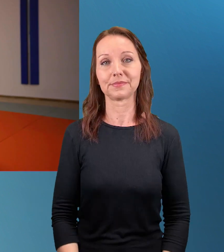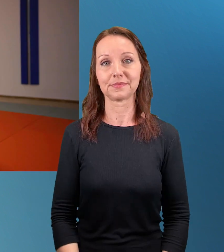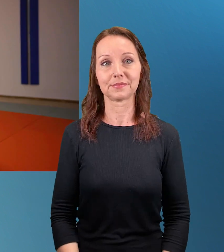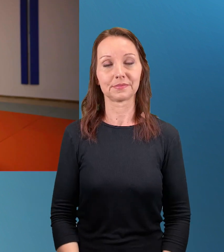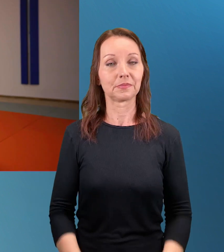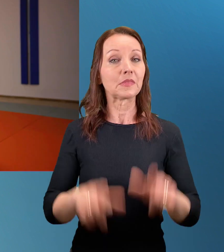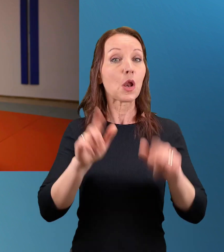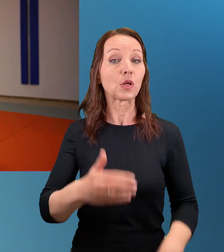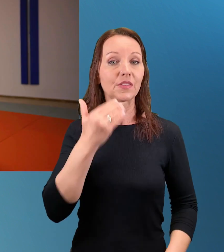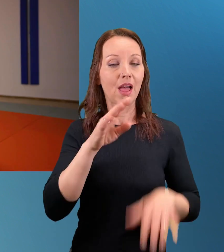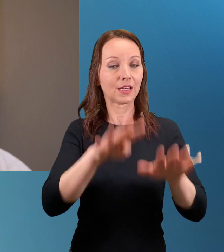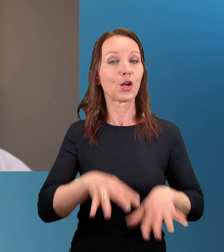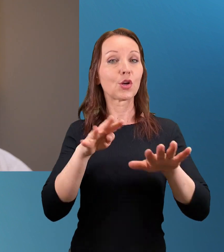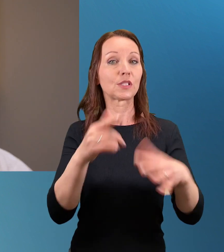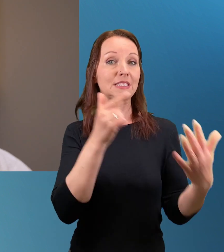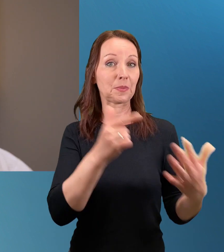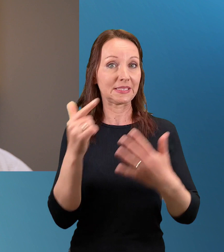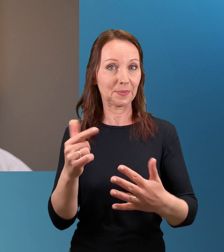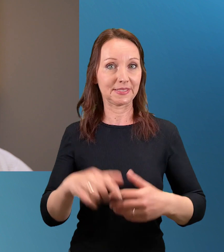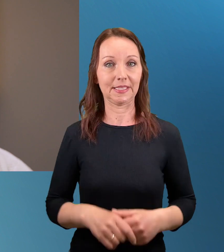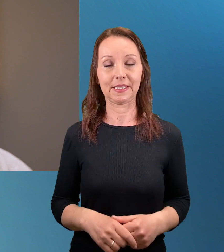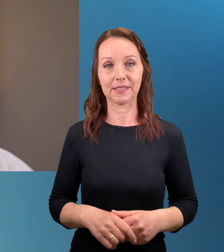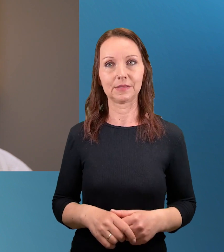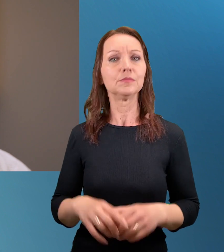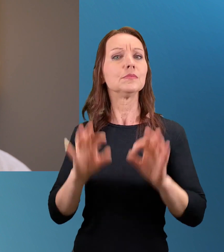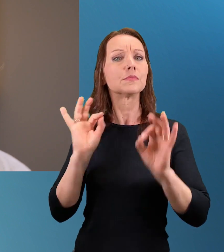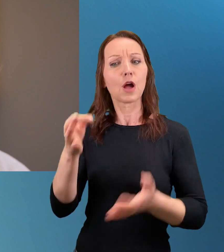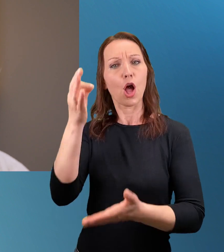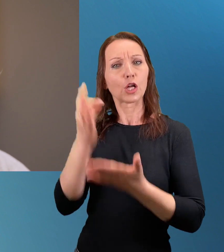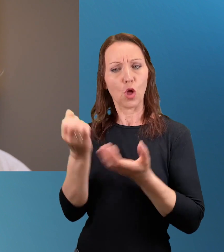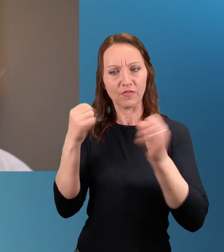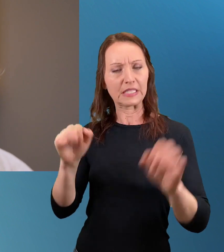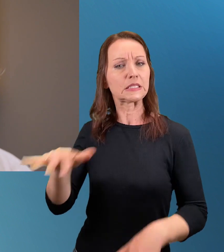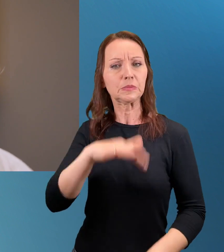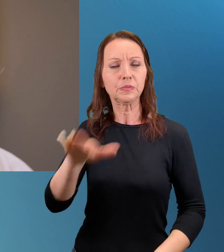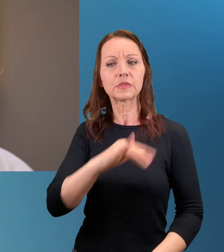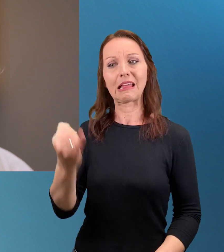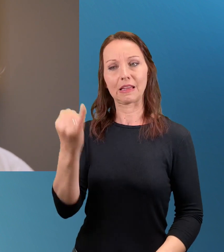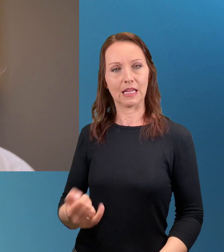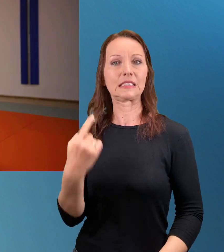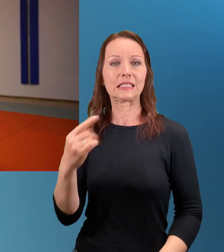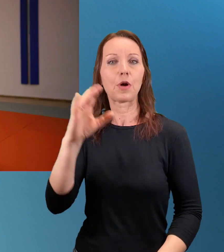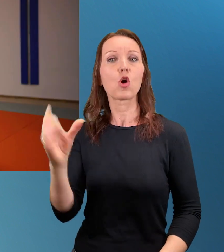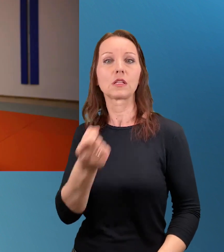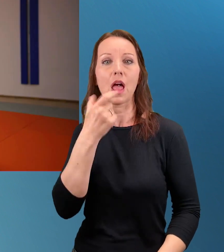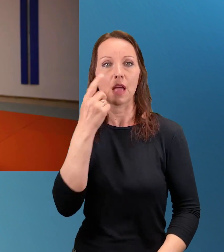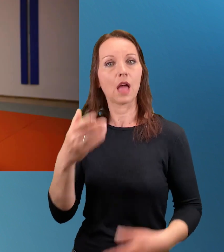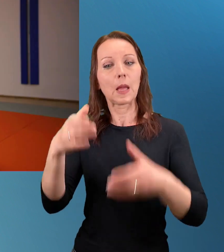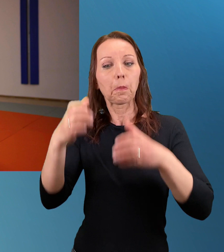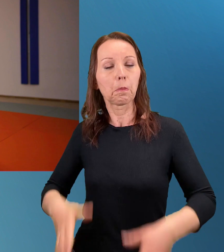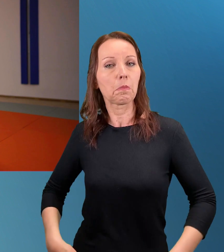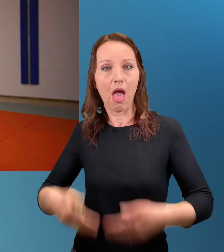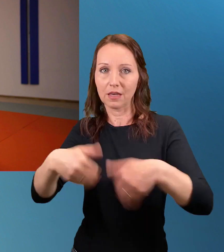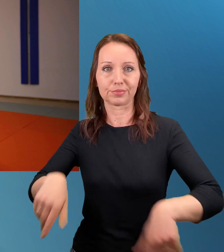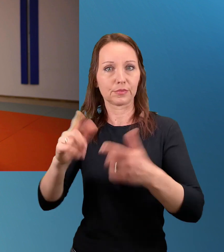1977, nachdem bei einem Dorffest ein Kontergan-Kind ohne Beine ein Fußball geschenkt